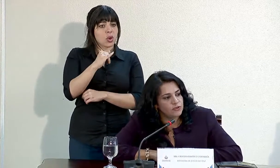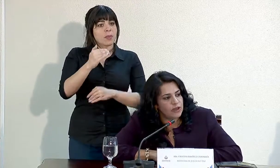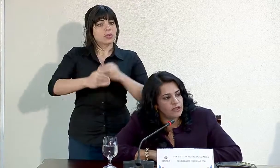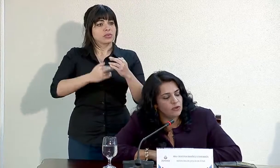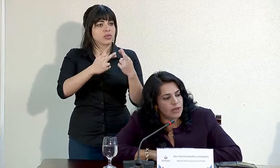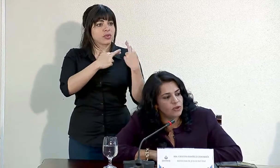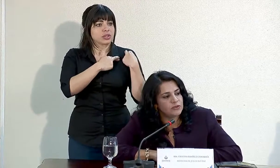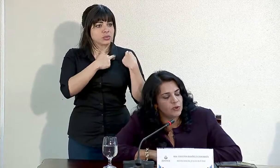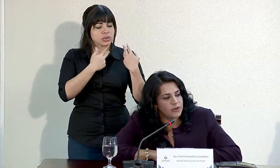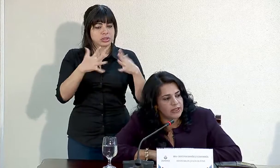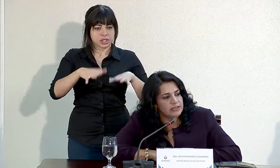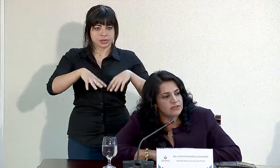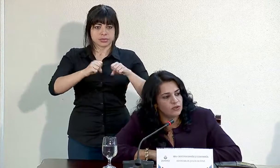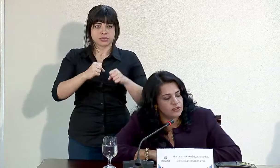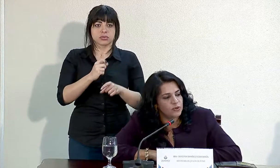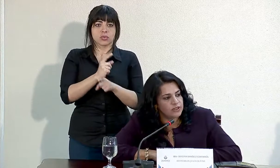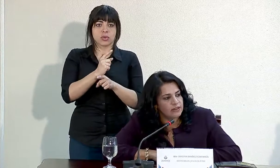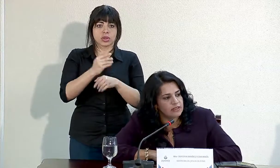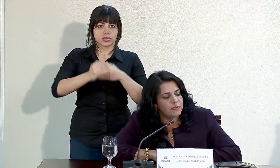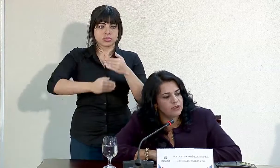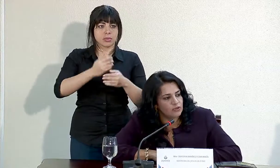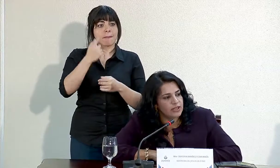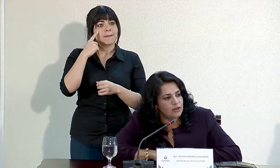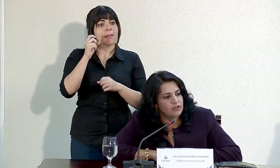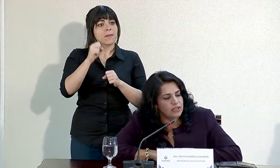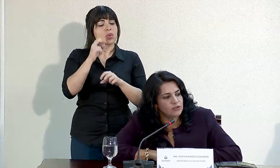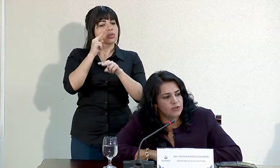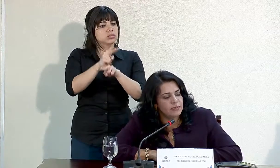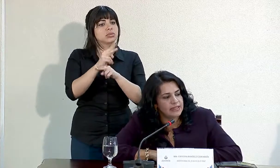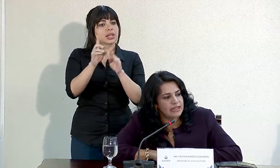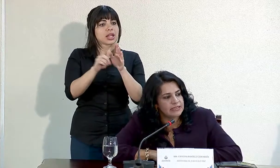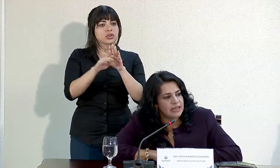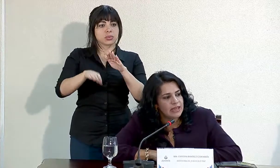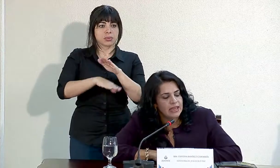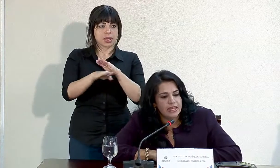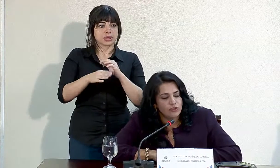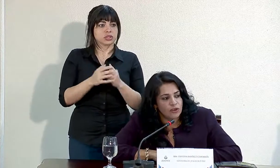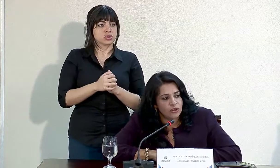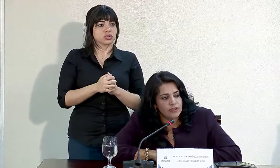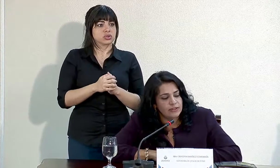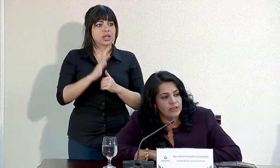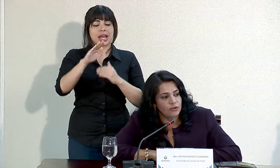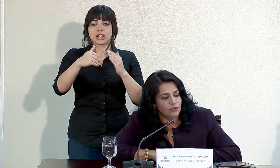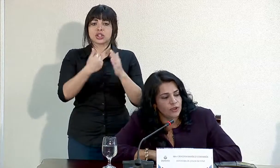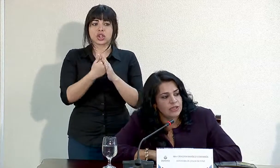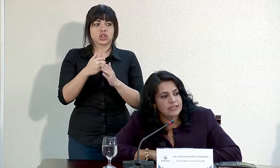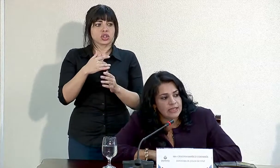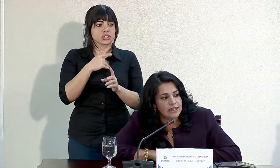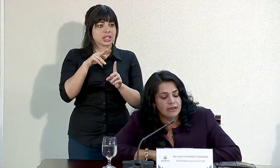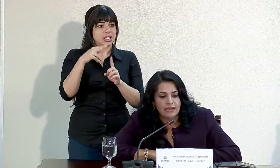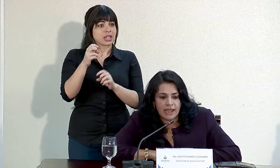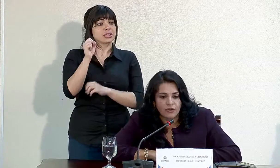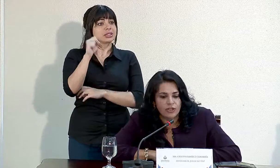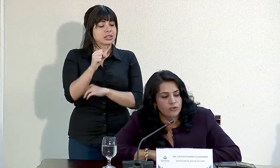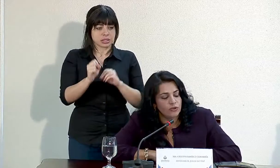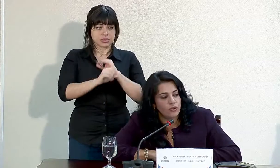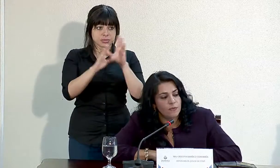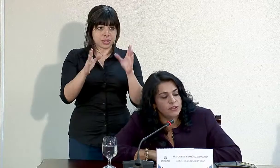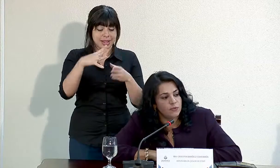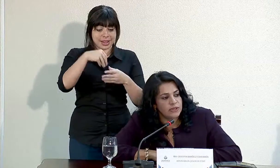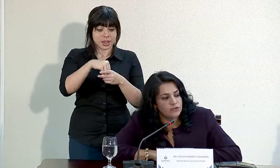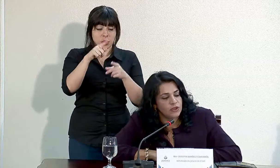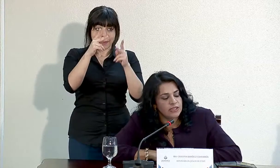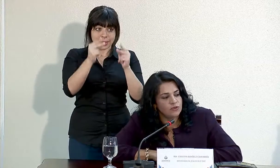gestión responsable, tomamos las providencias correspondientes para tutelar los derechos fundamentales en todos los sentidos. Sí, claro, dentro